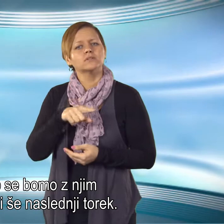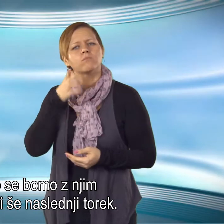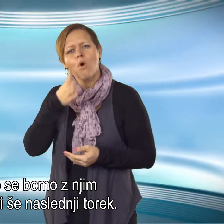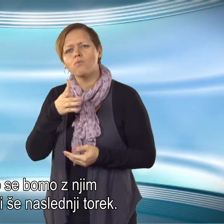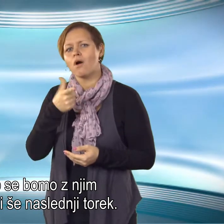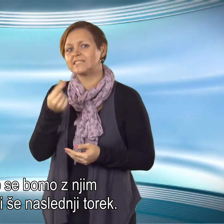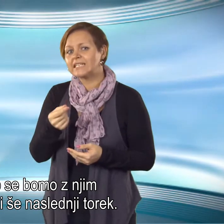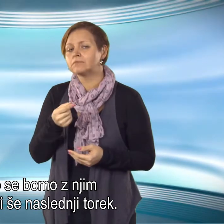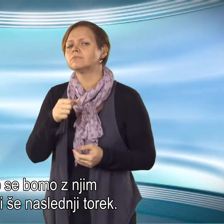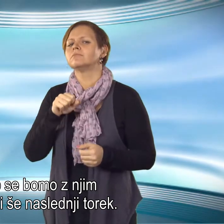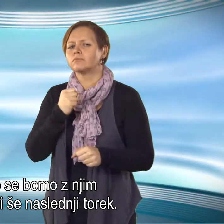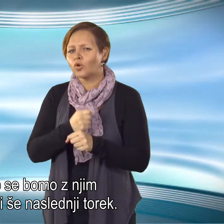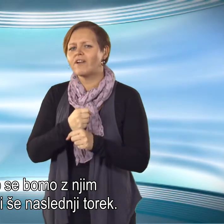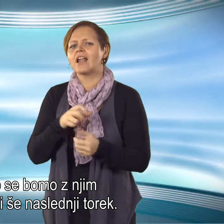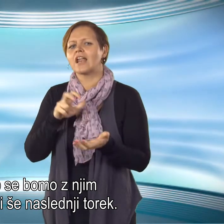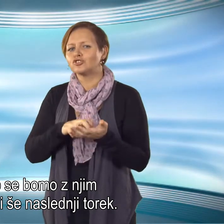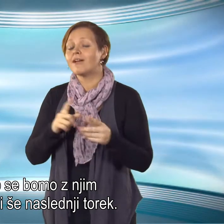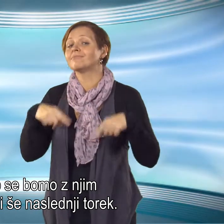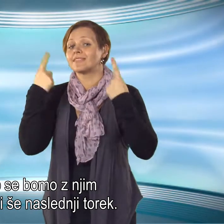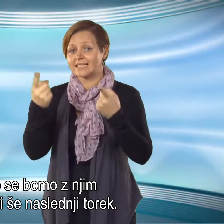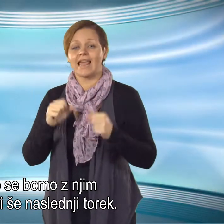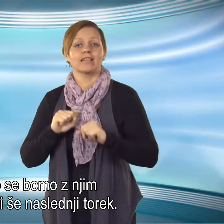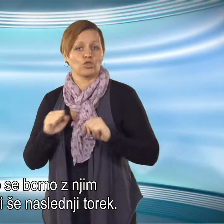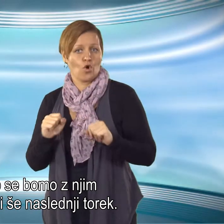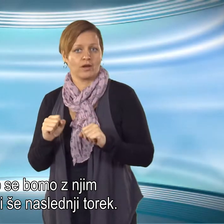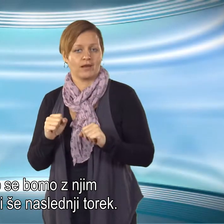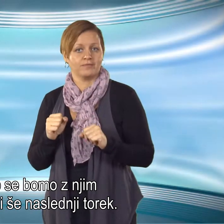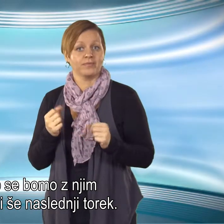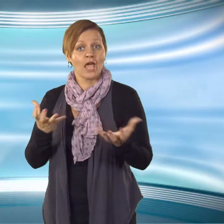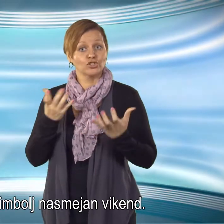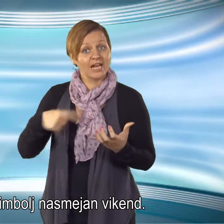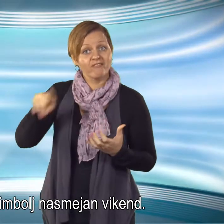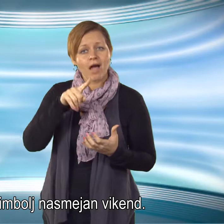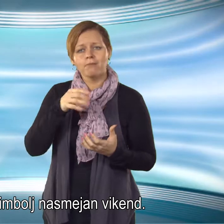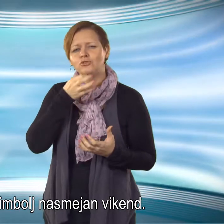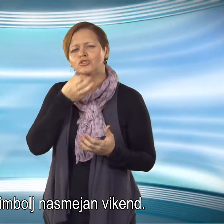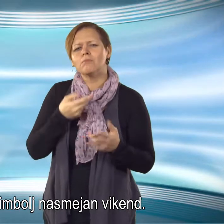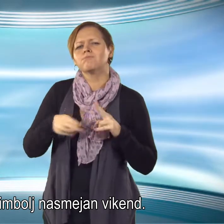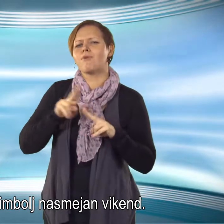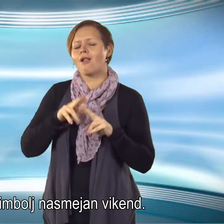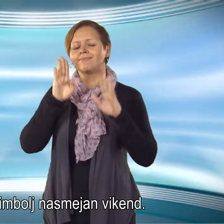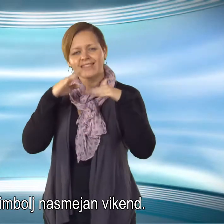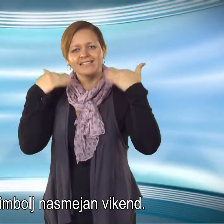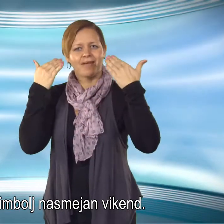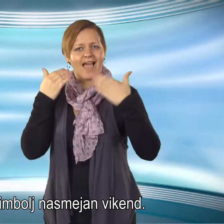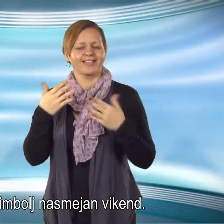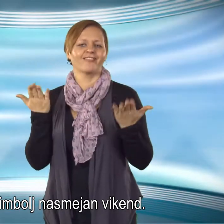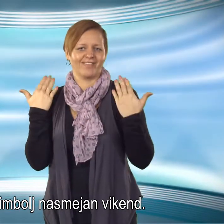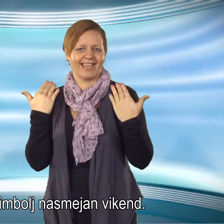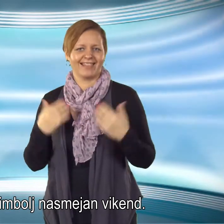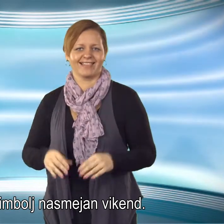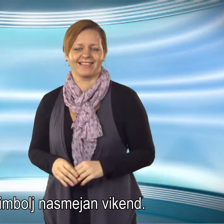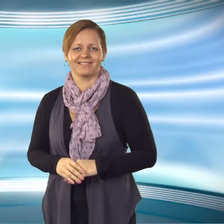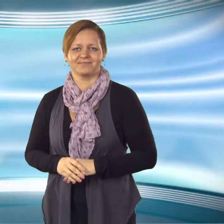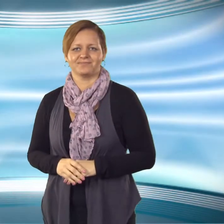Zato se bomo z njim ukvarjali še naslednji torek. Želim vam čim bolj nasmejan vikend.